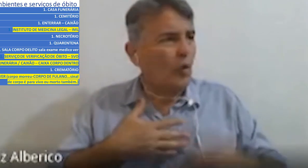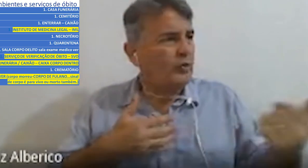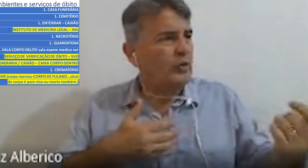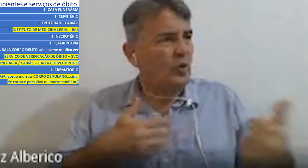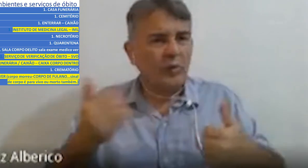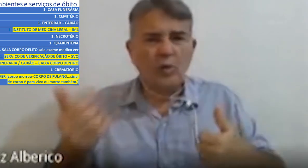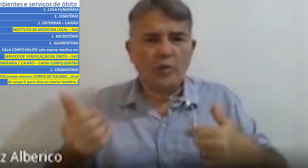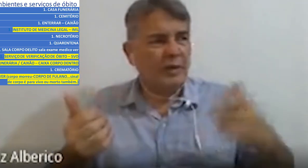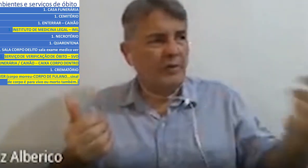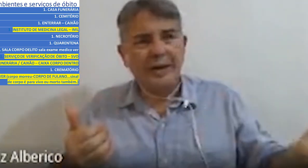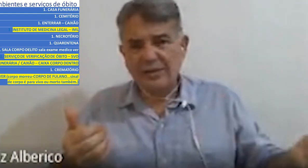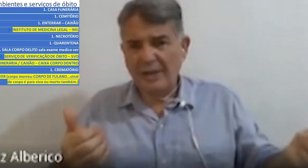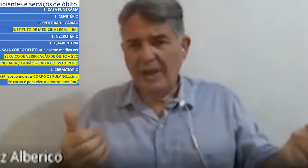de homem, o corpo da mulher que está ali,